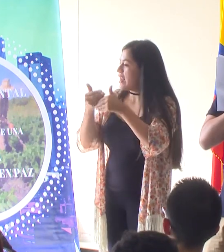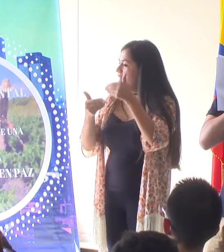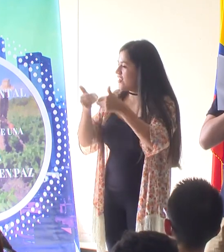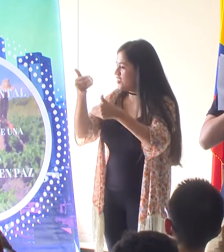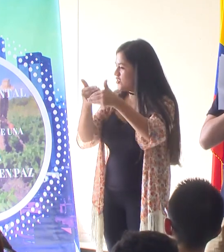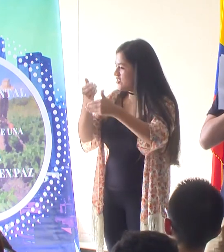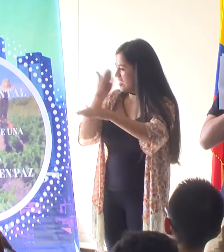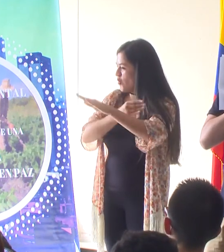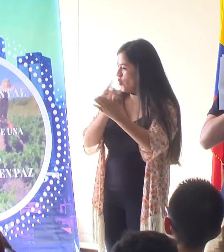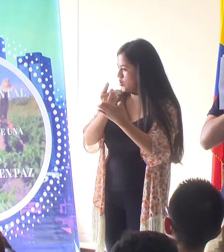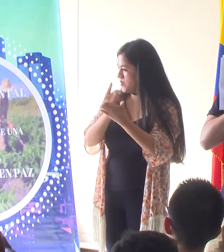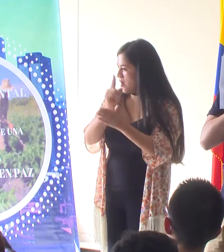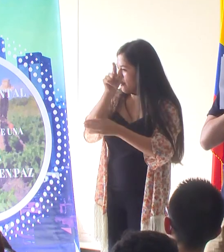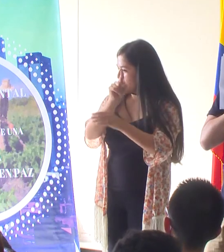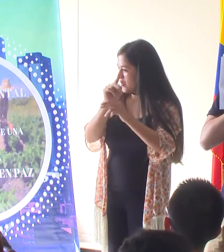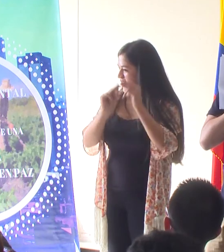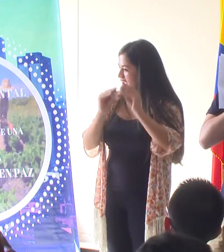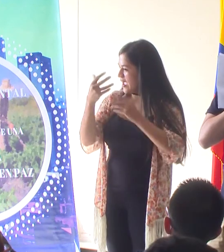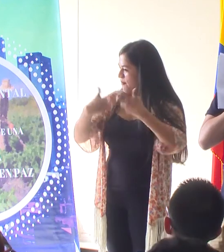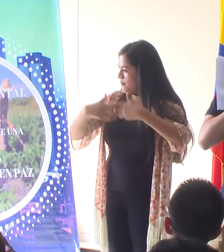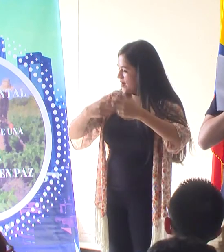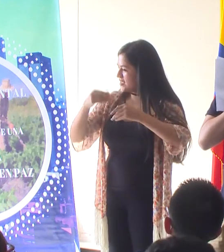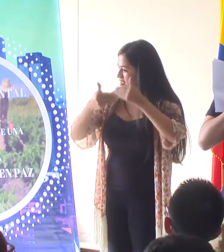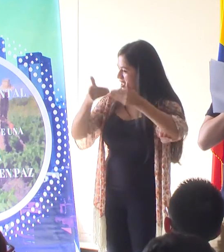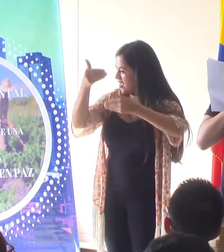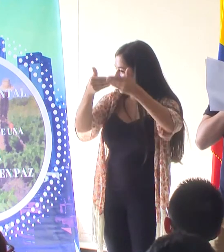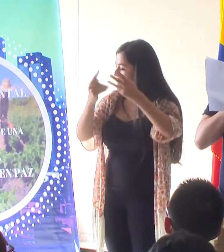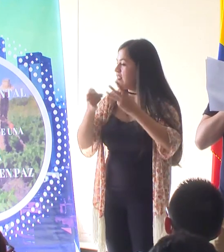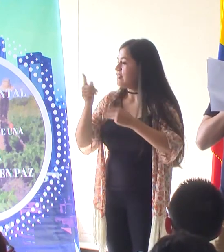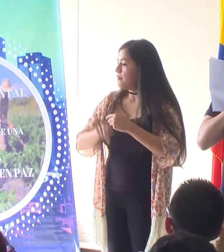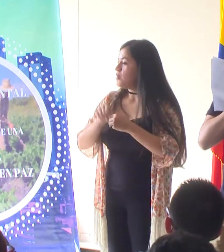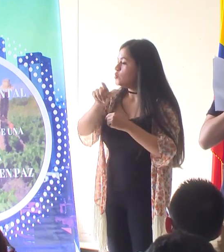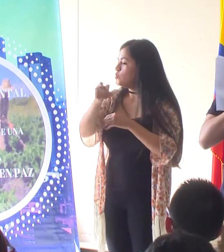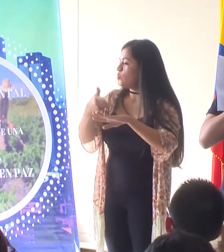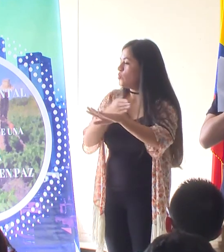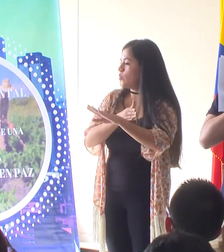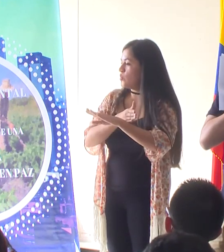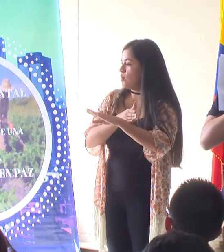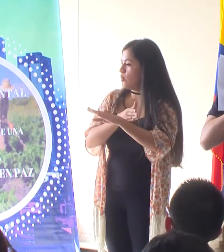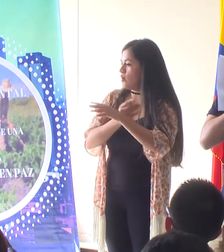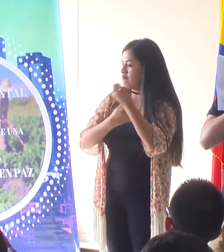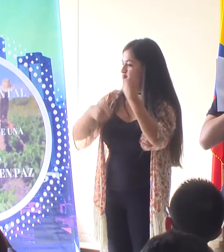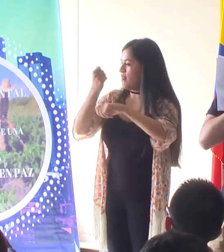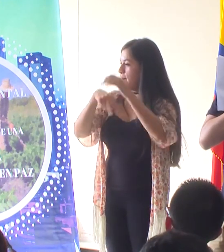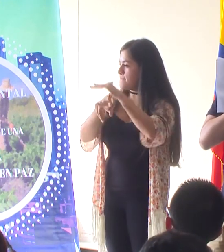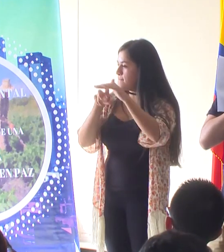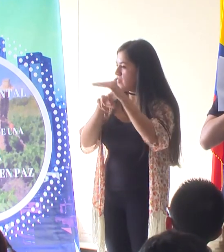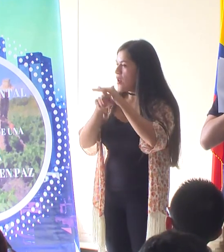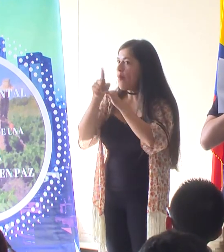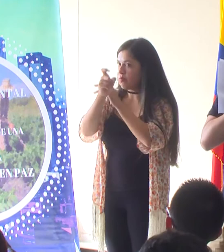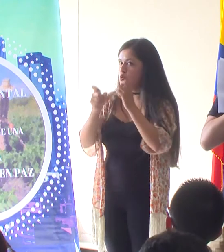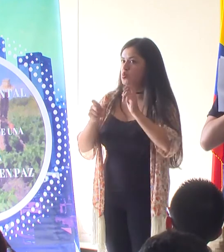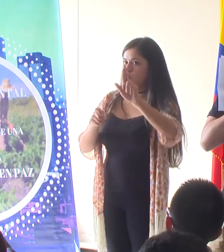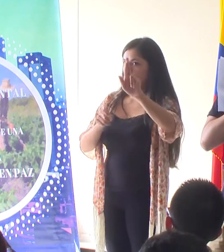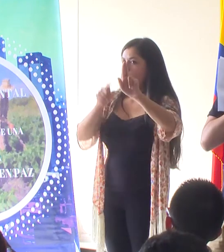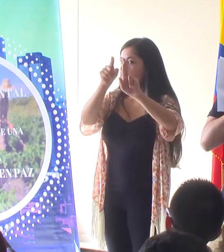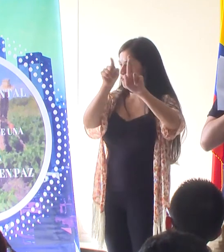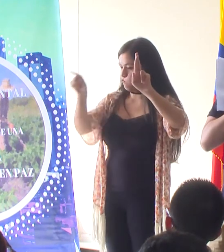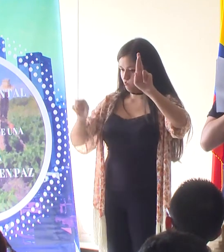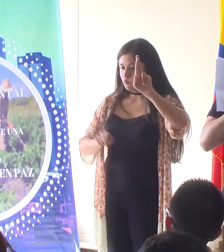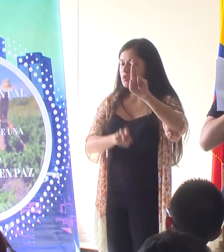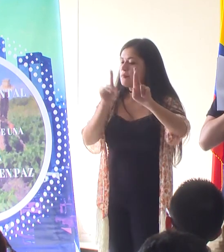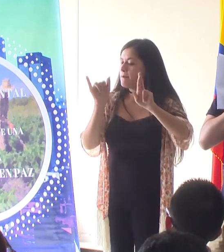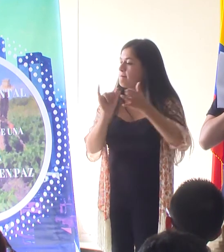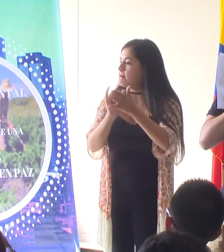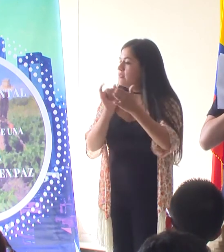durante la primera parte del siglo 20 y aún desde la época de la llegada del gran negocio minero aún así se llama